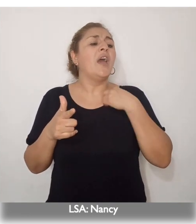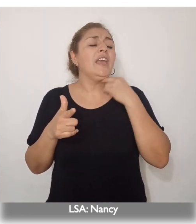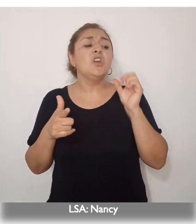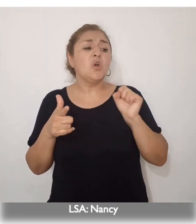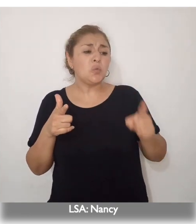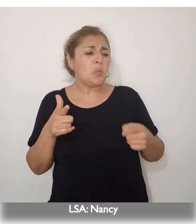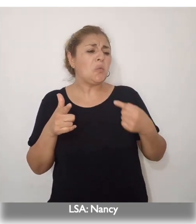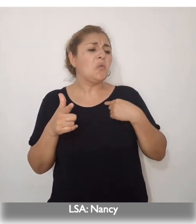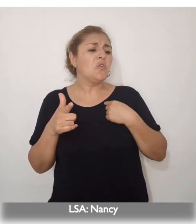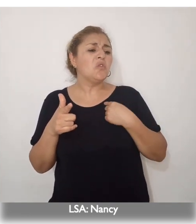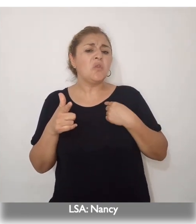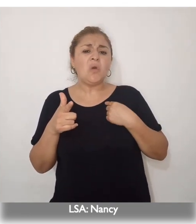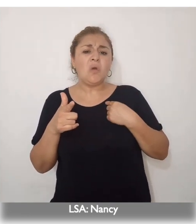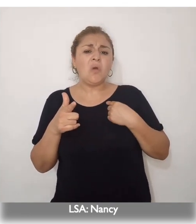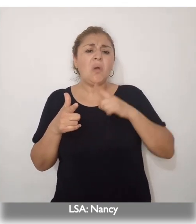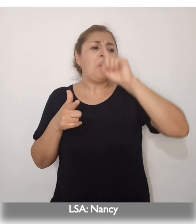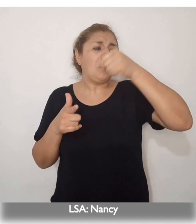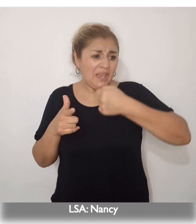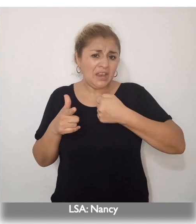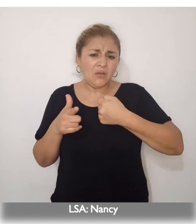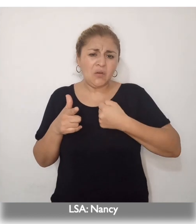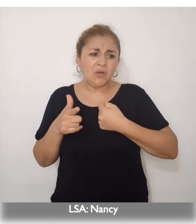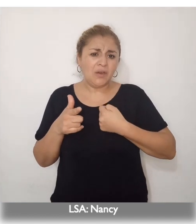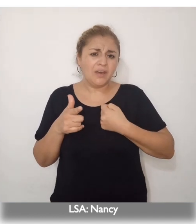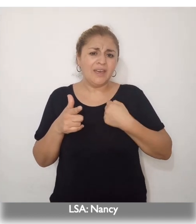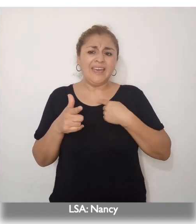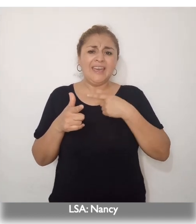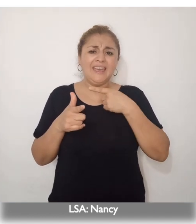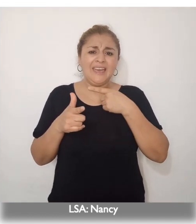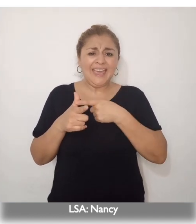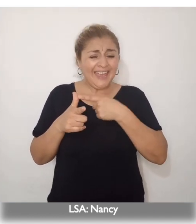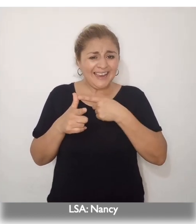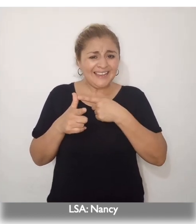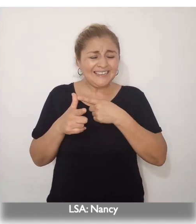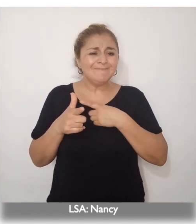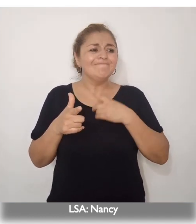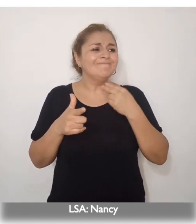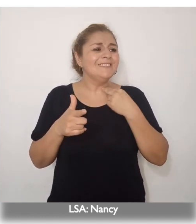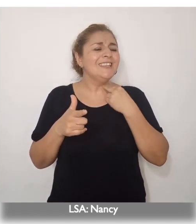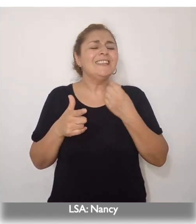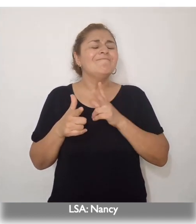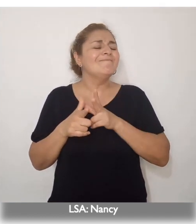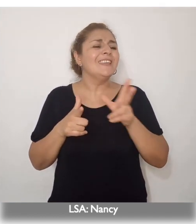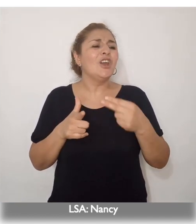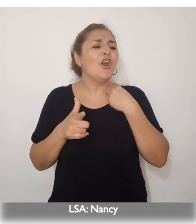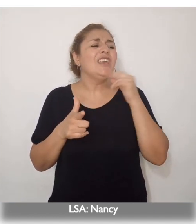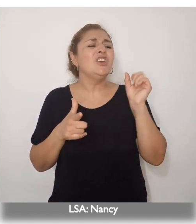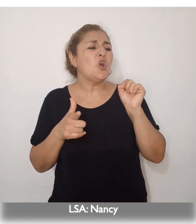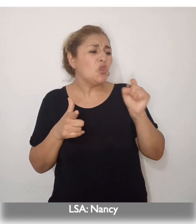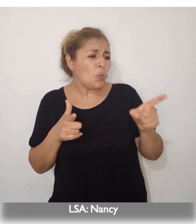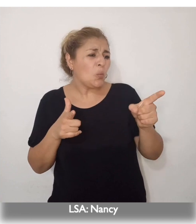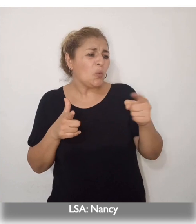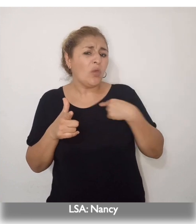hijo él sentía que su hermano era el hijo de su padre pero él no se sentía